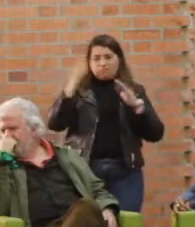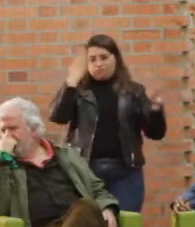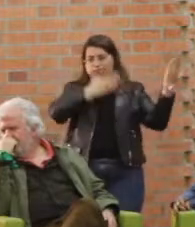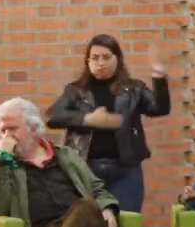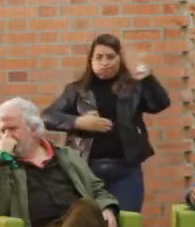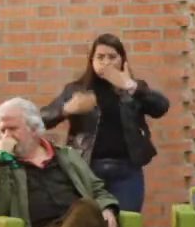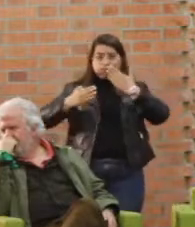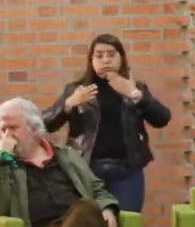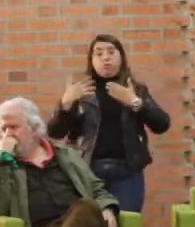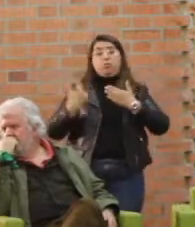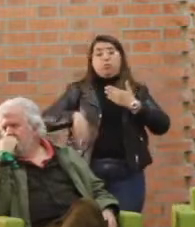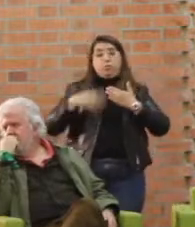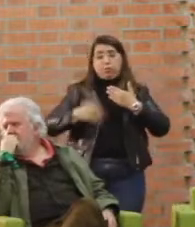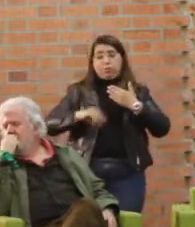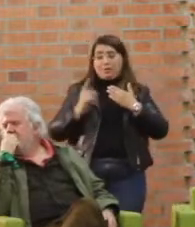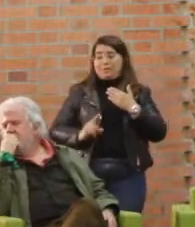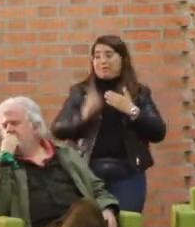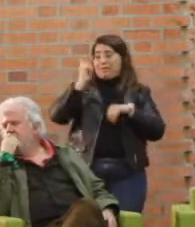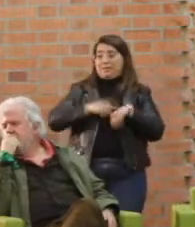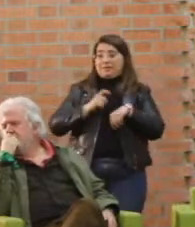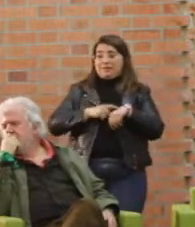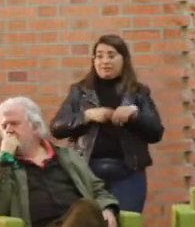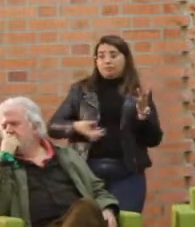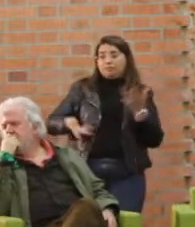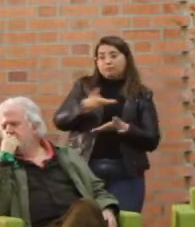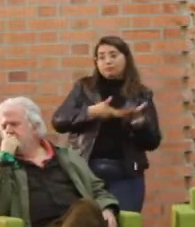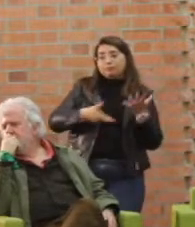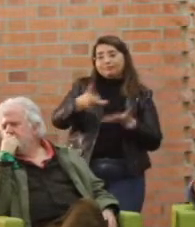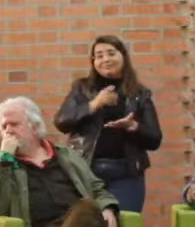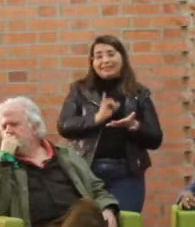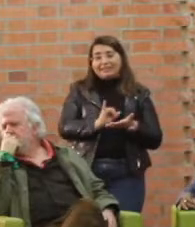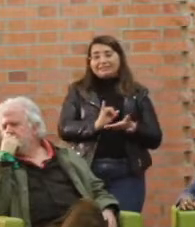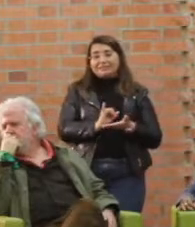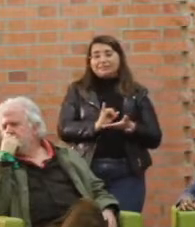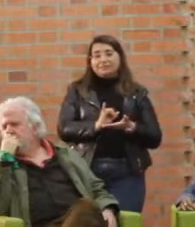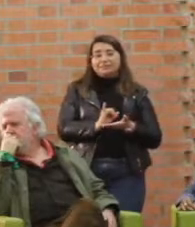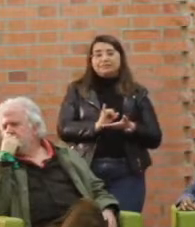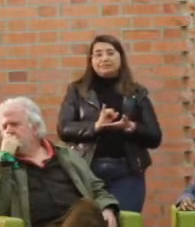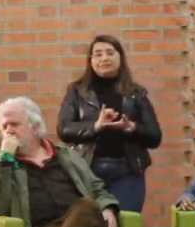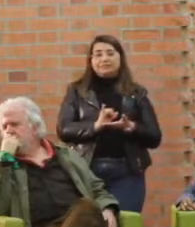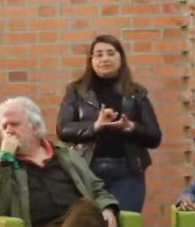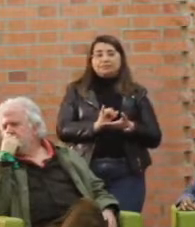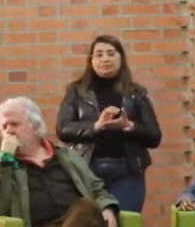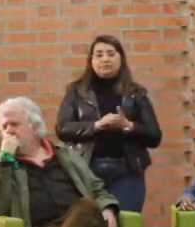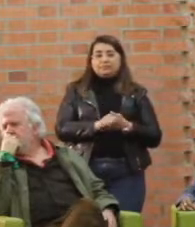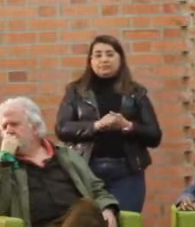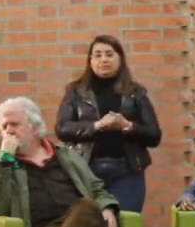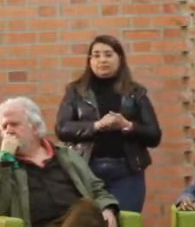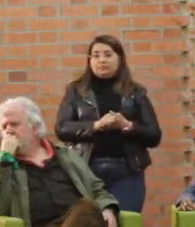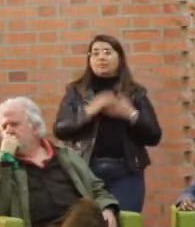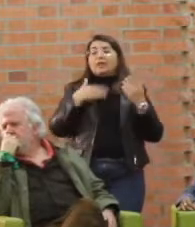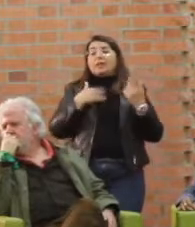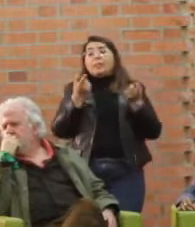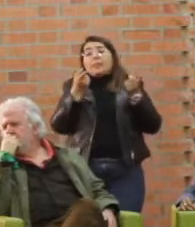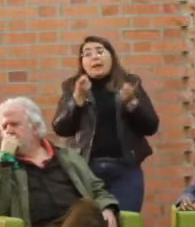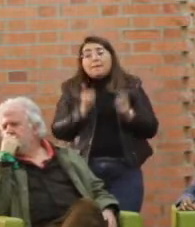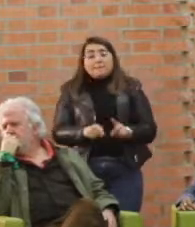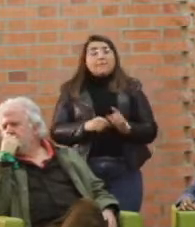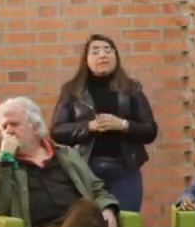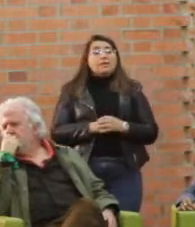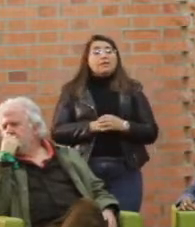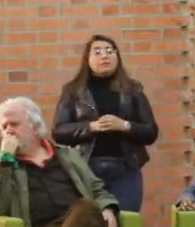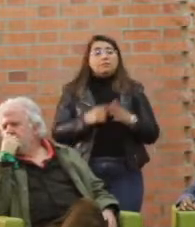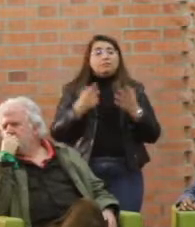el de la primera ronda de la corte constitucional y también como que